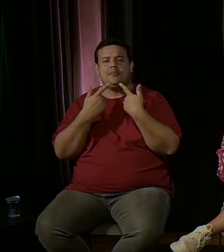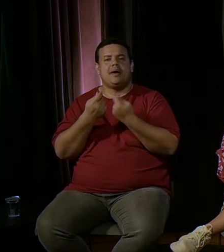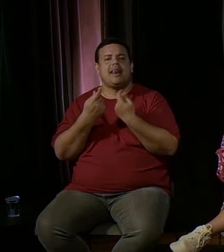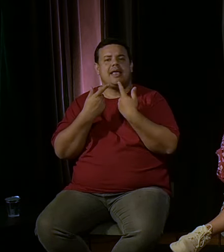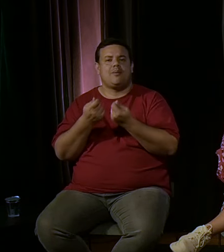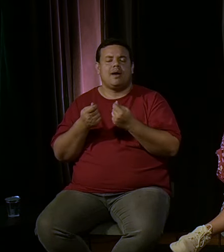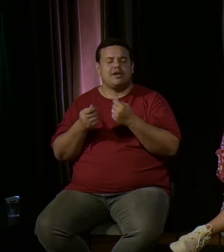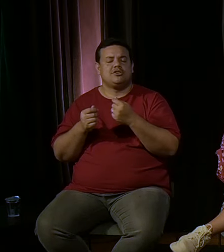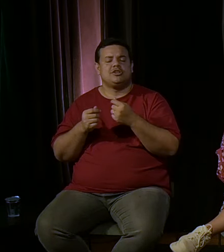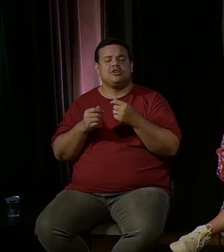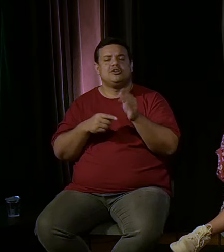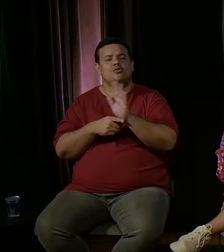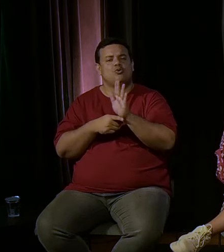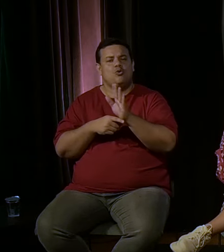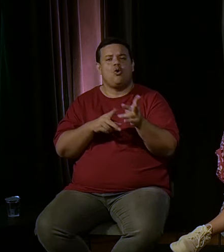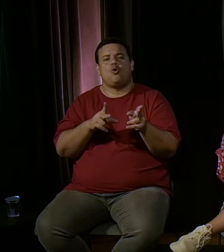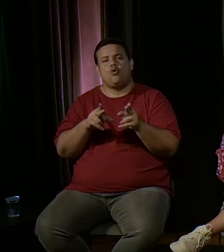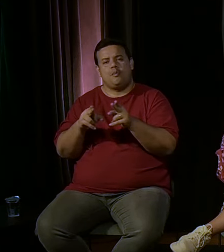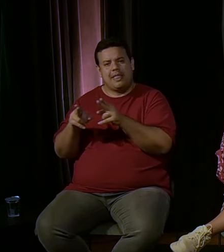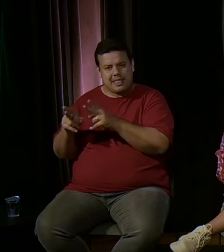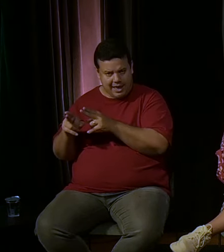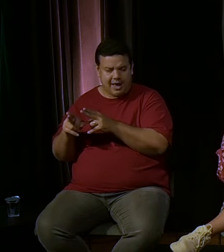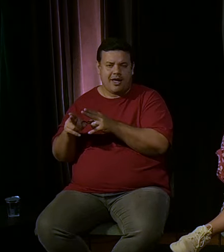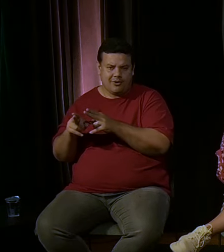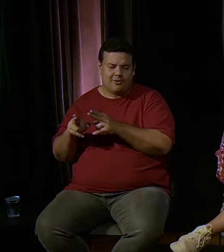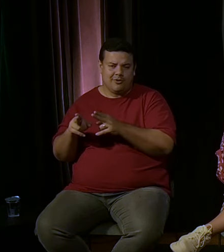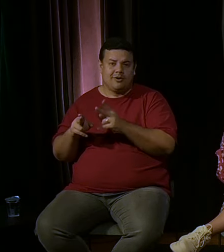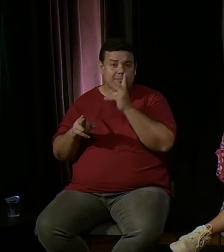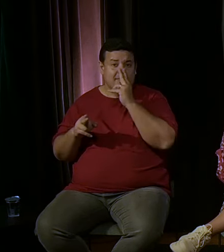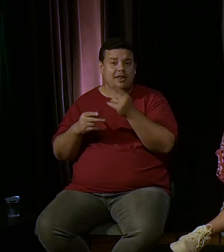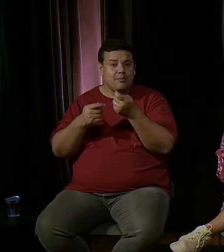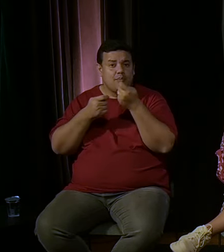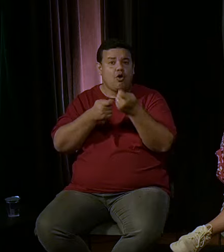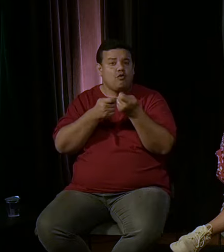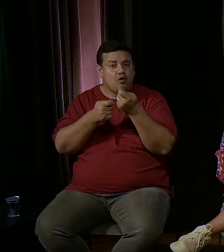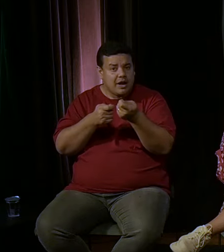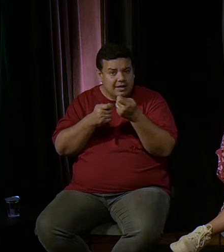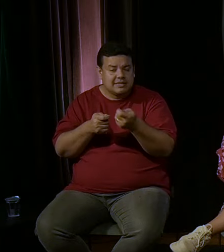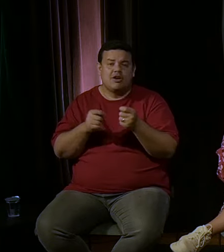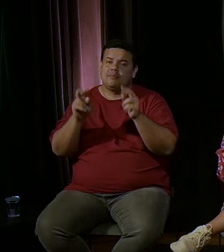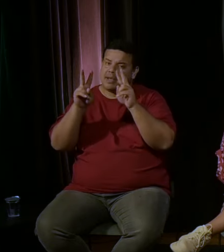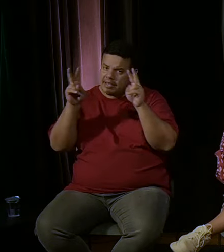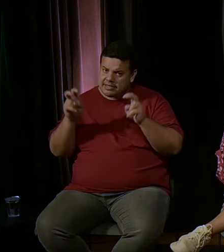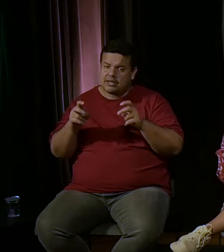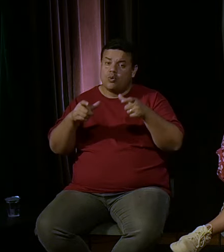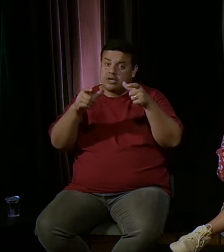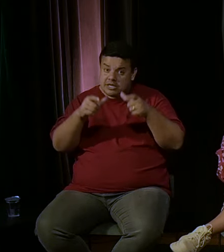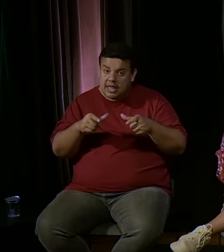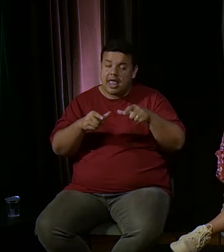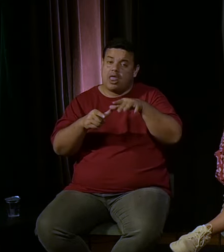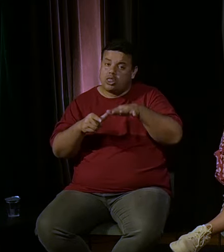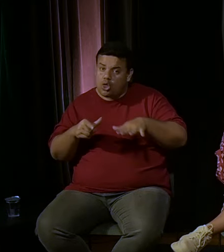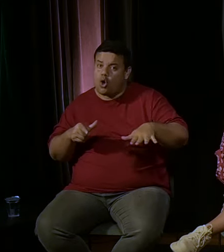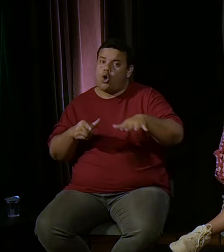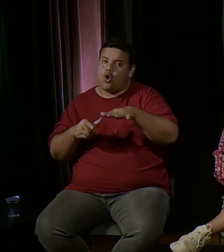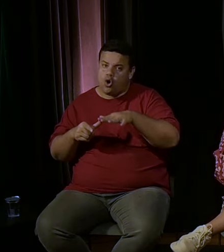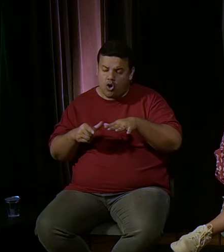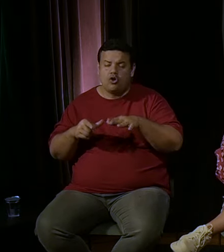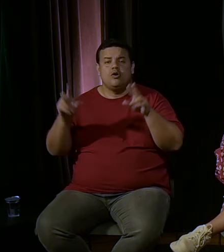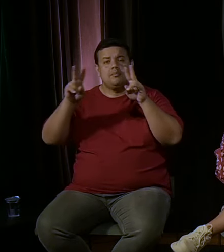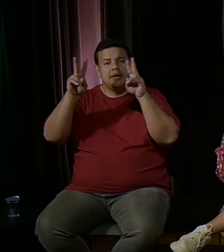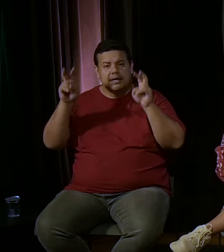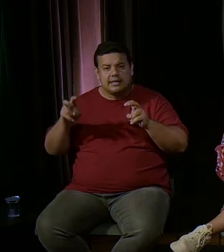de documentário que está fazendo uma provocação para questões de território, né? Para questões